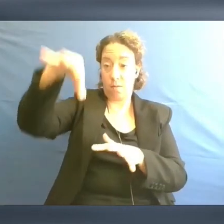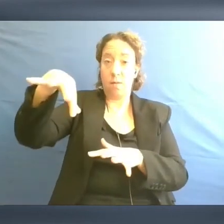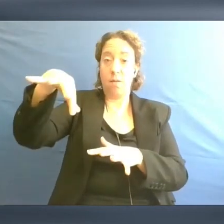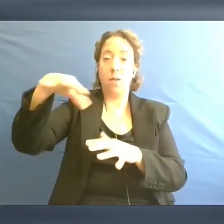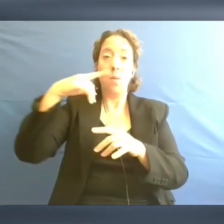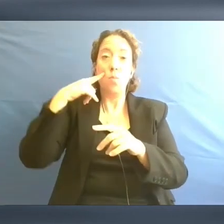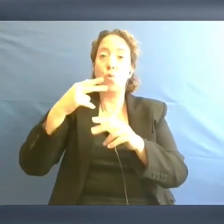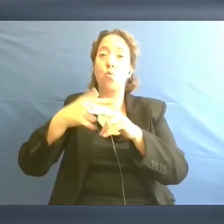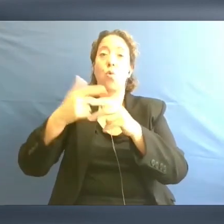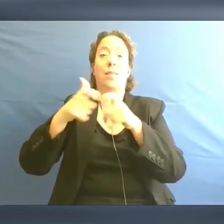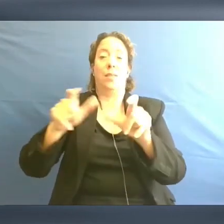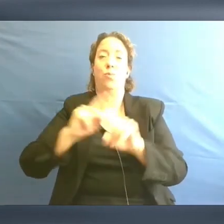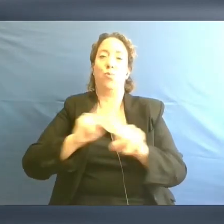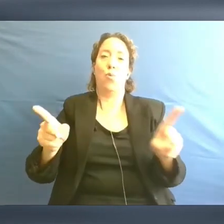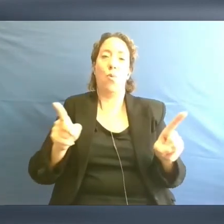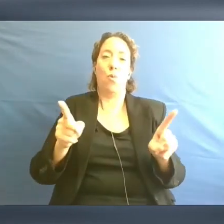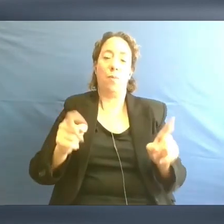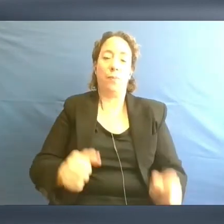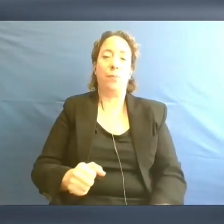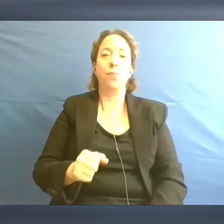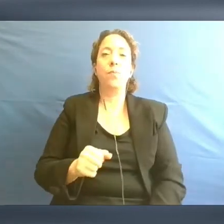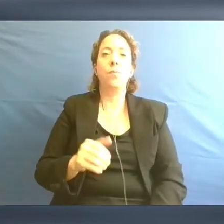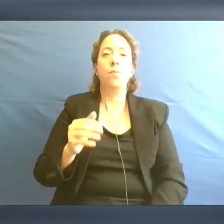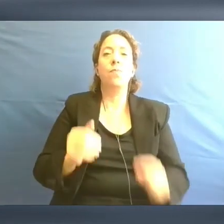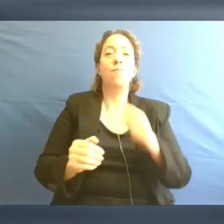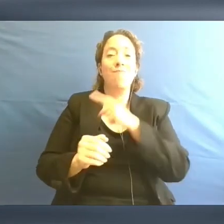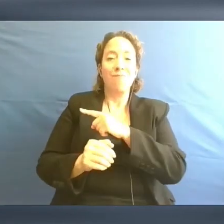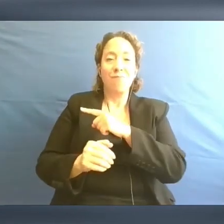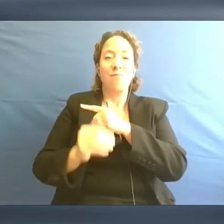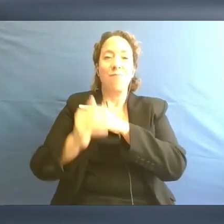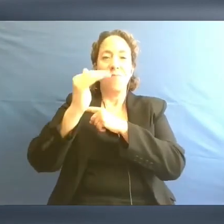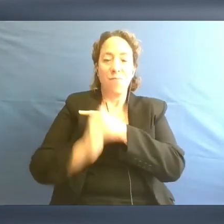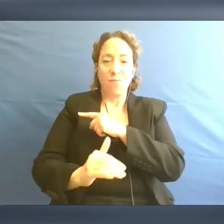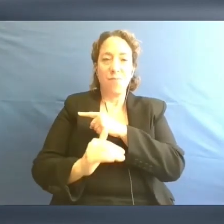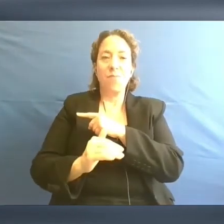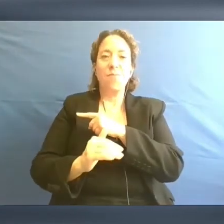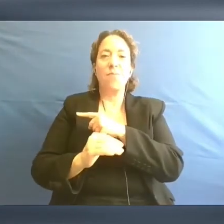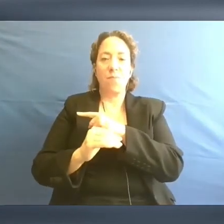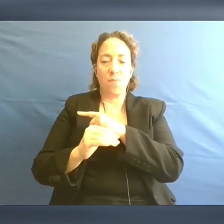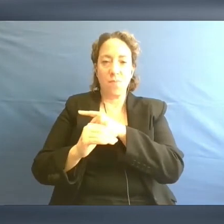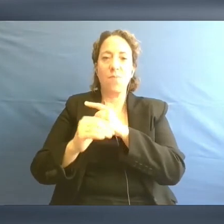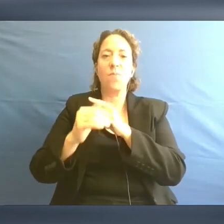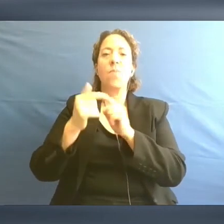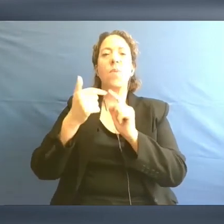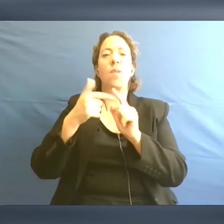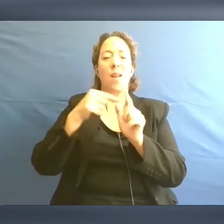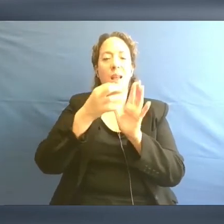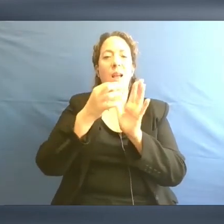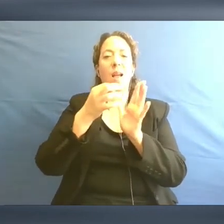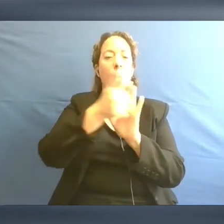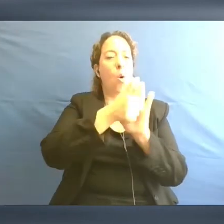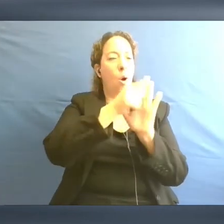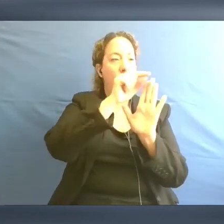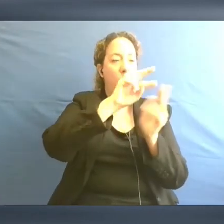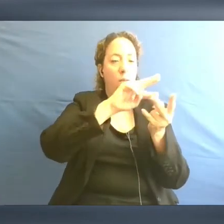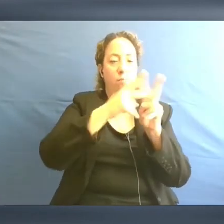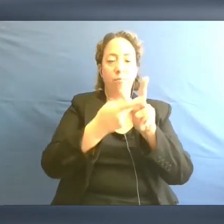le nom accessible. Ici, j'ai un exemple avec un élément span dont le rôle a été changé en bouton. Et donc du